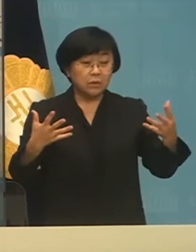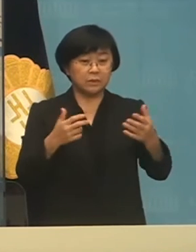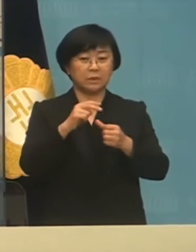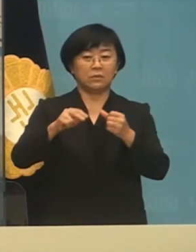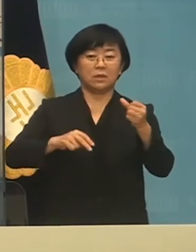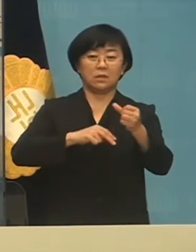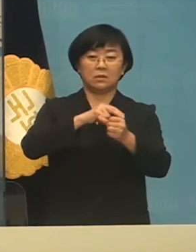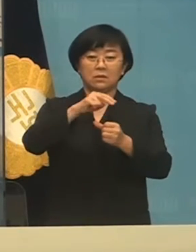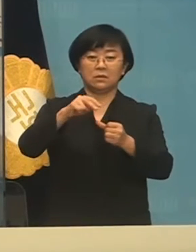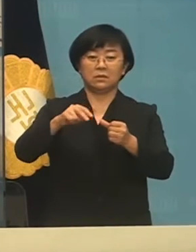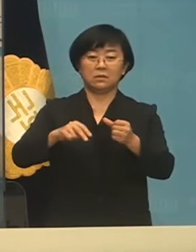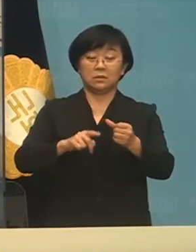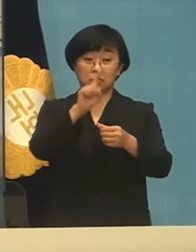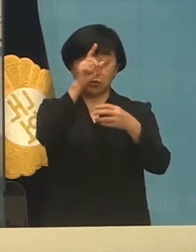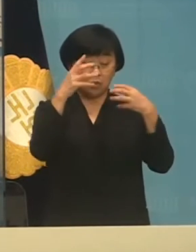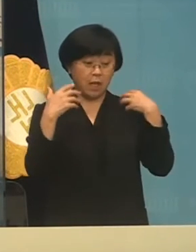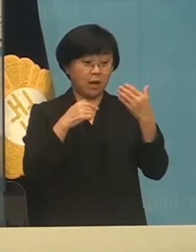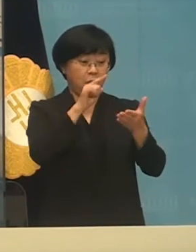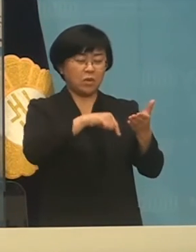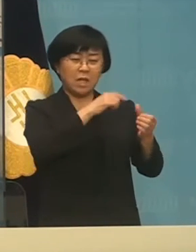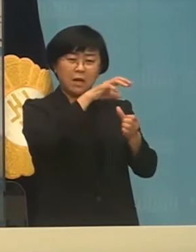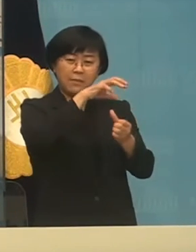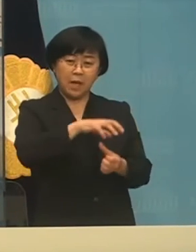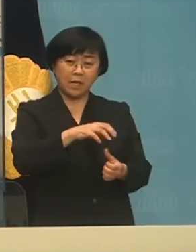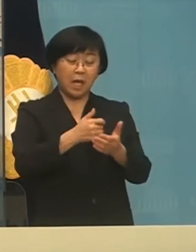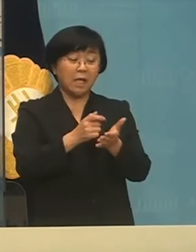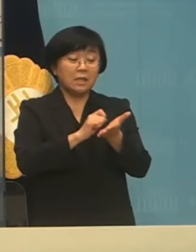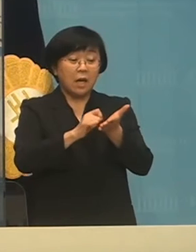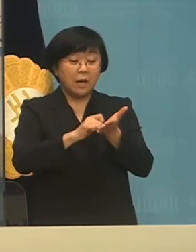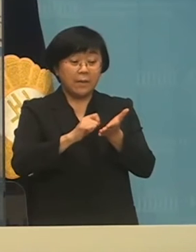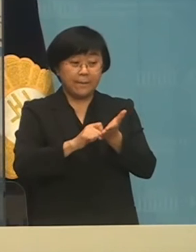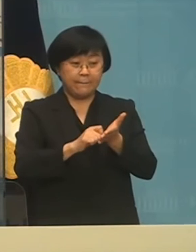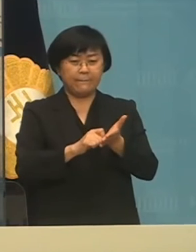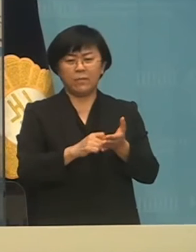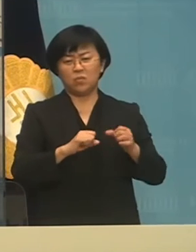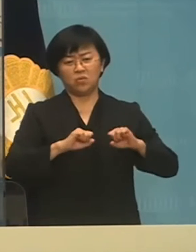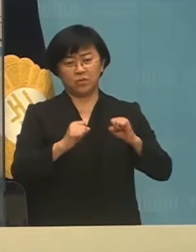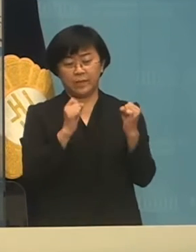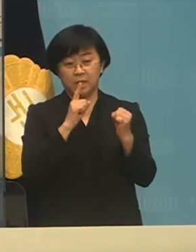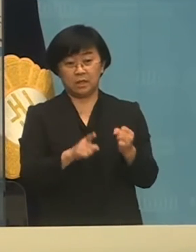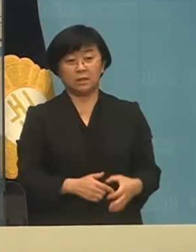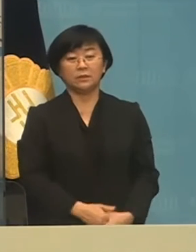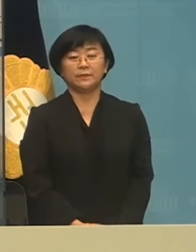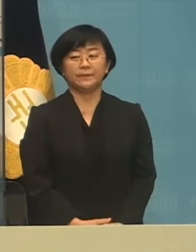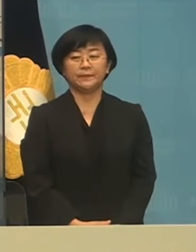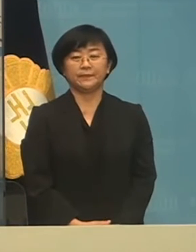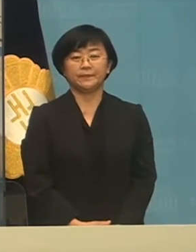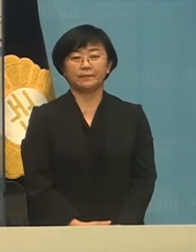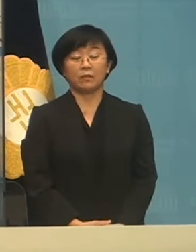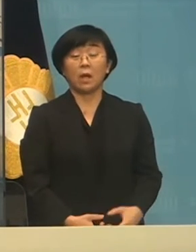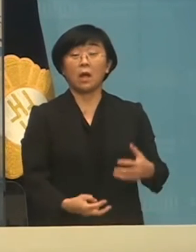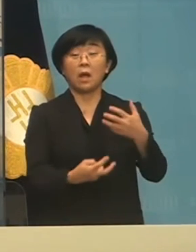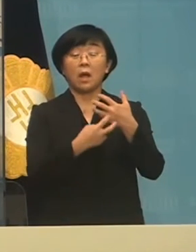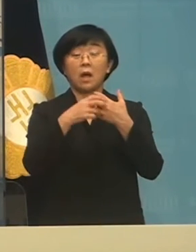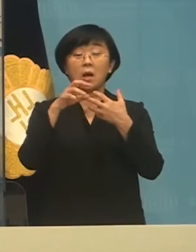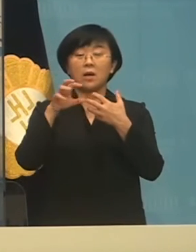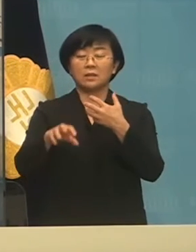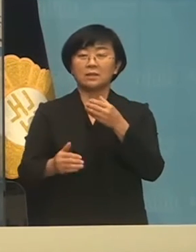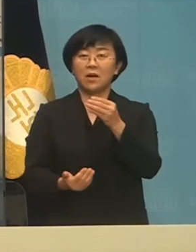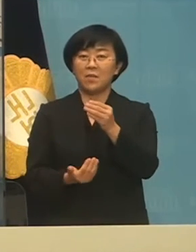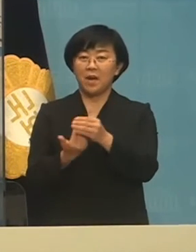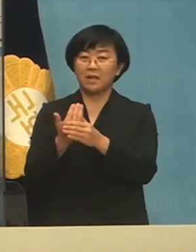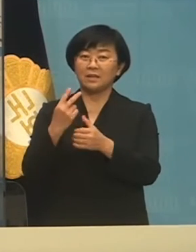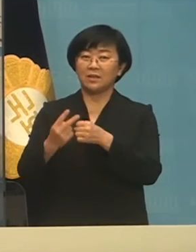식으로 정부의 보상 압박에 신청서에 사인할 수밖에 없었고 병원 또한 아직 사고 발생